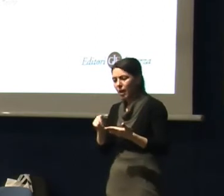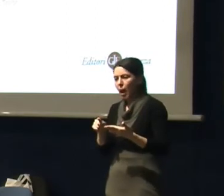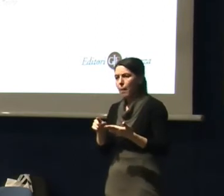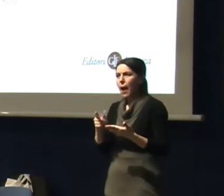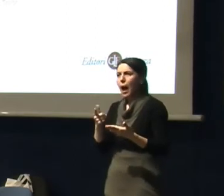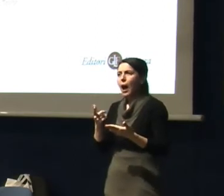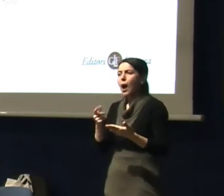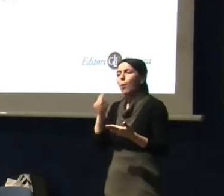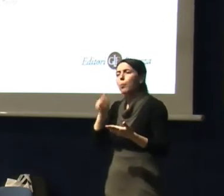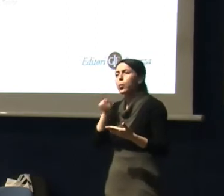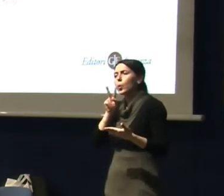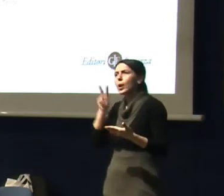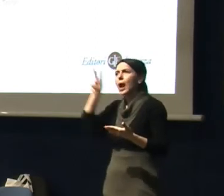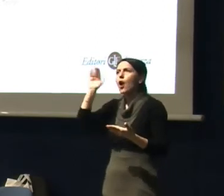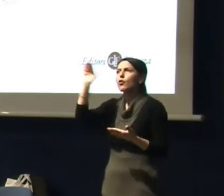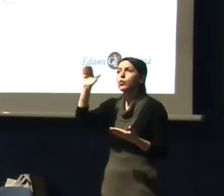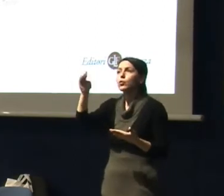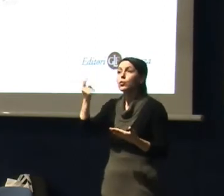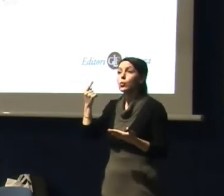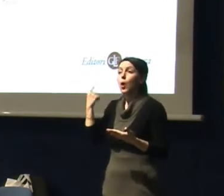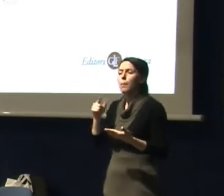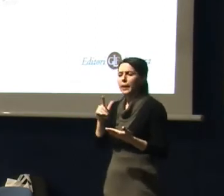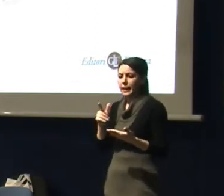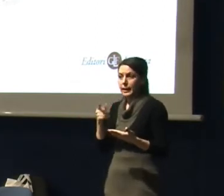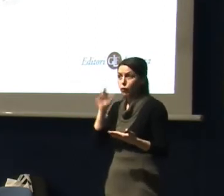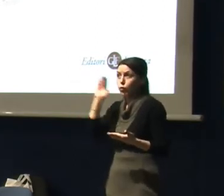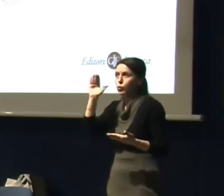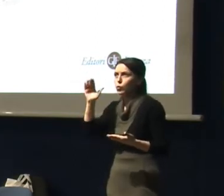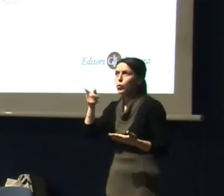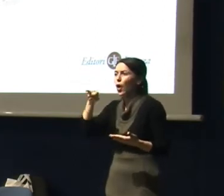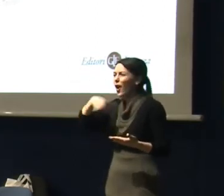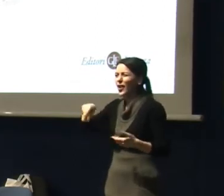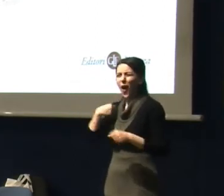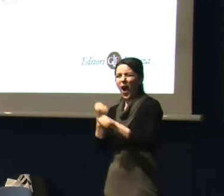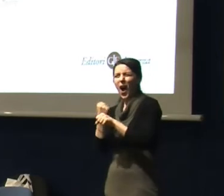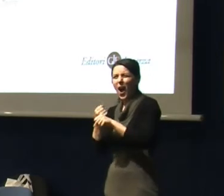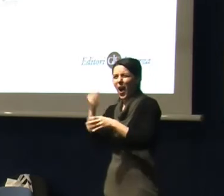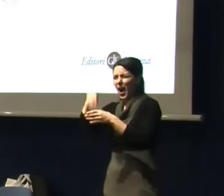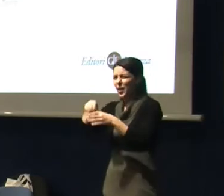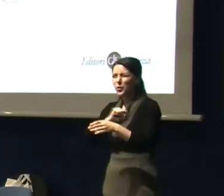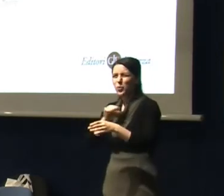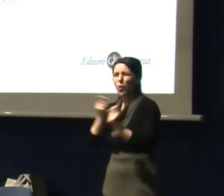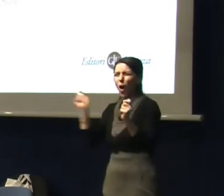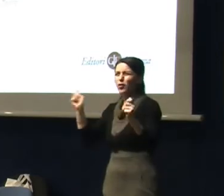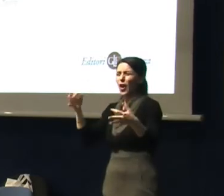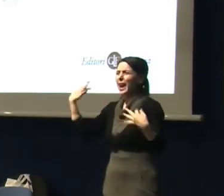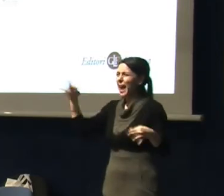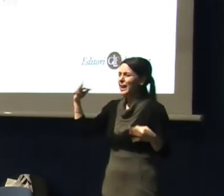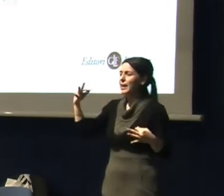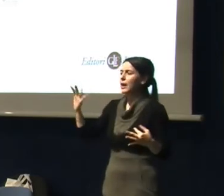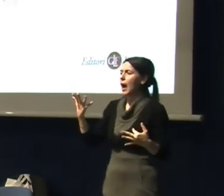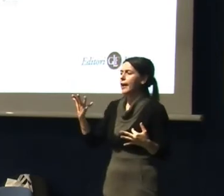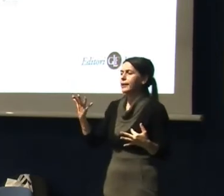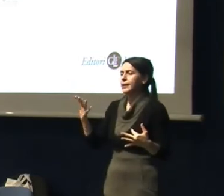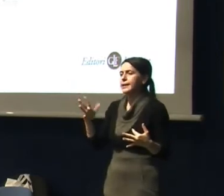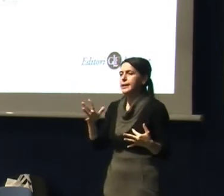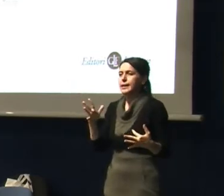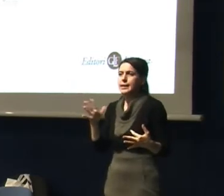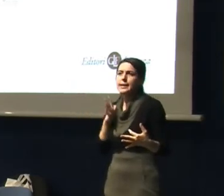fosco per tutti noi che lavoriamo nei giornali che sono di carta più che online la carta che ancora ci porta